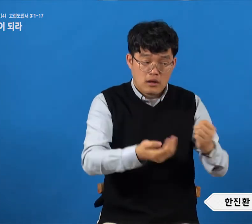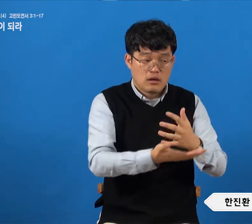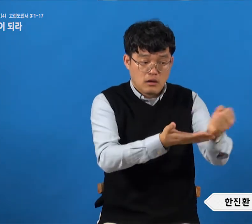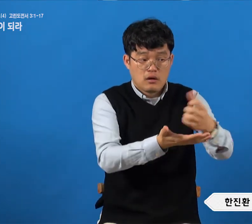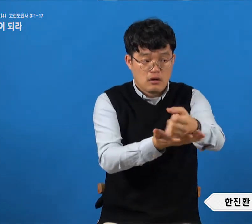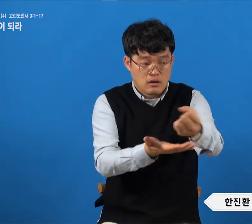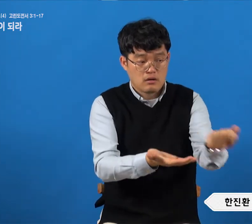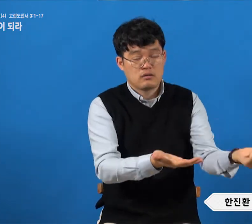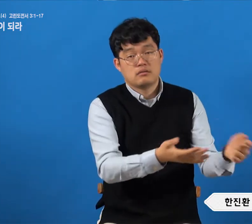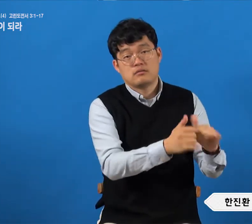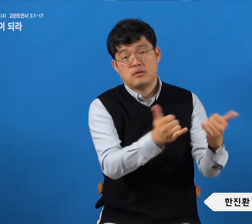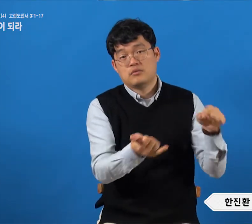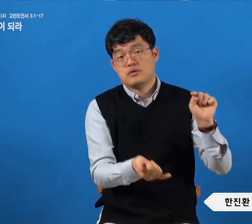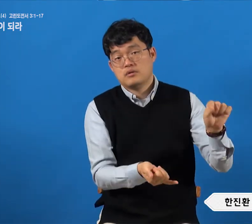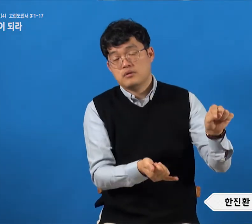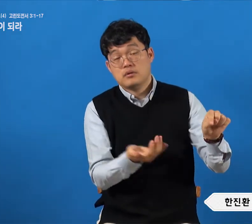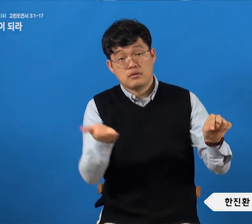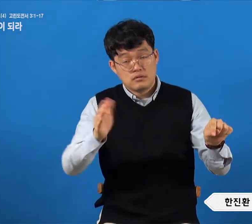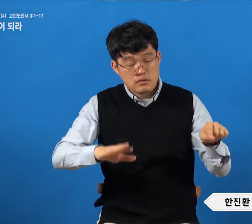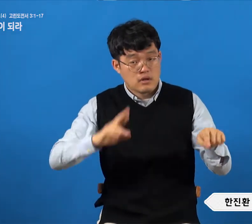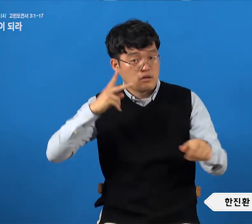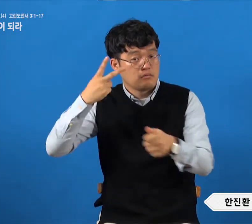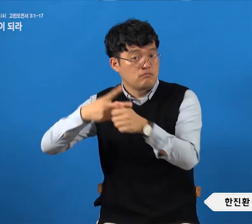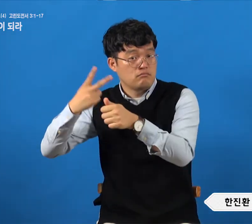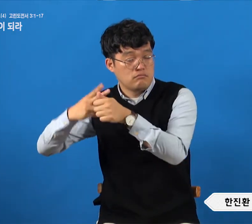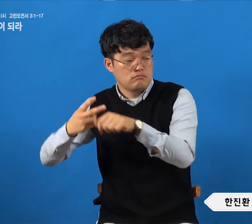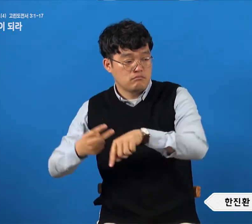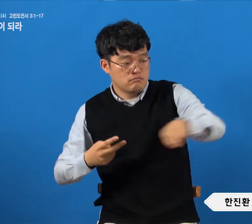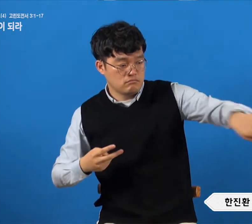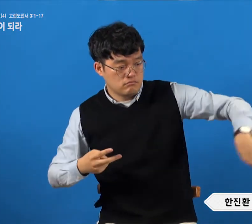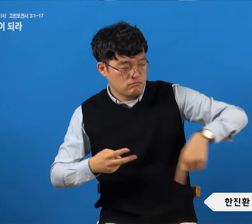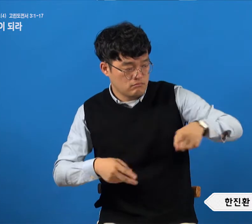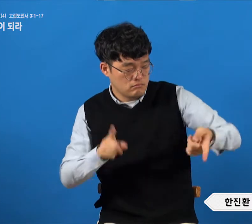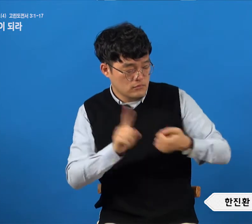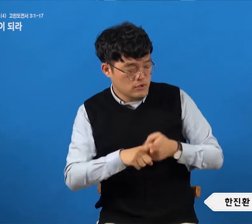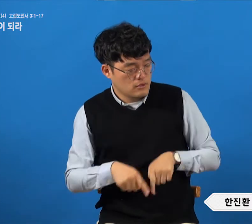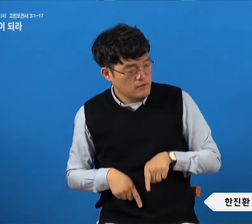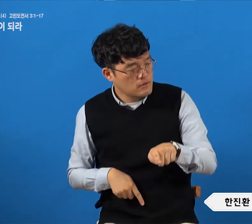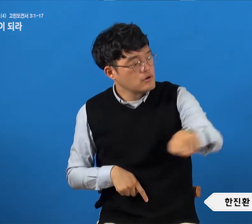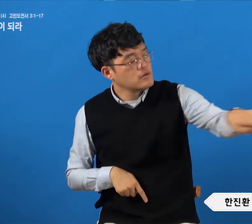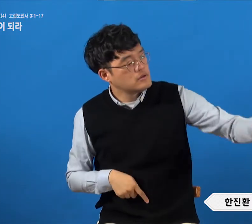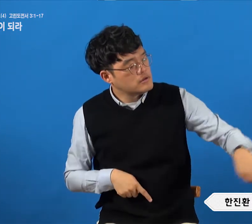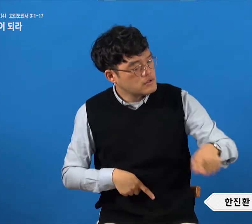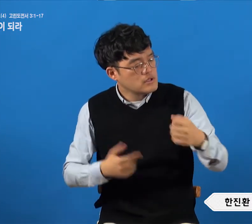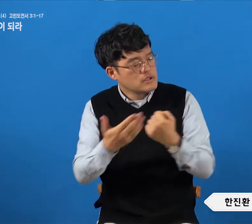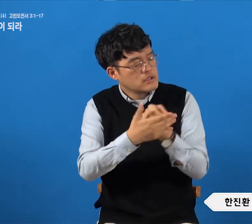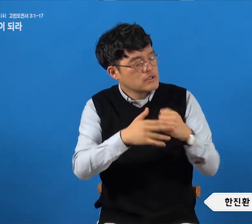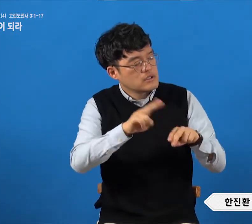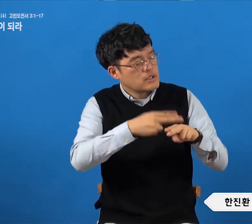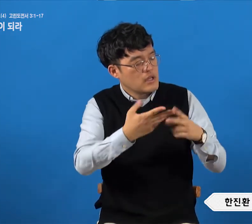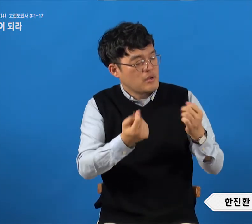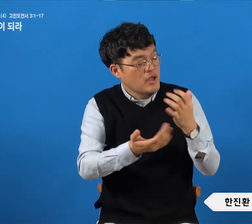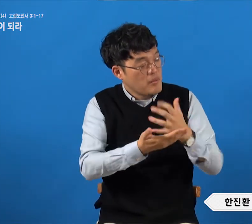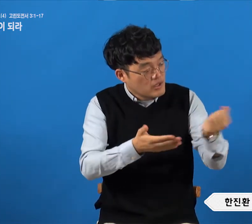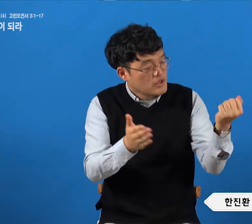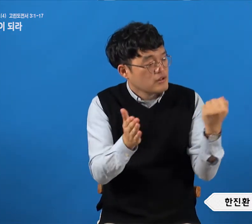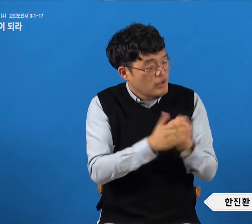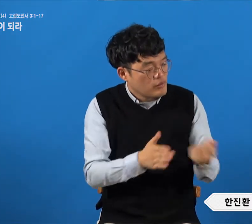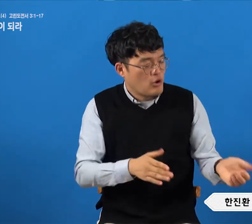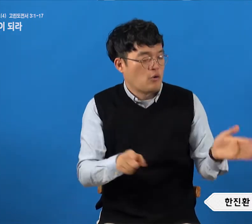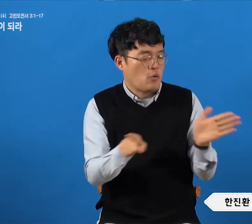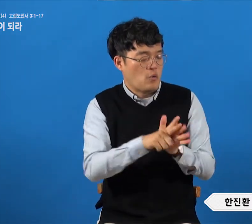은사를 많이 받은 사람들입니다. 그런데 바울 사도는 그런 교인들을 향해서 너희들은 은사를 많이